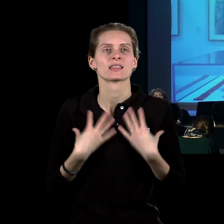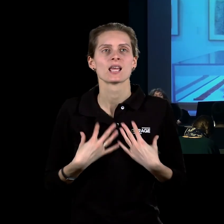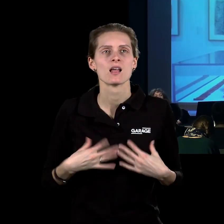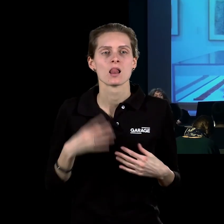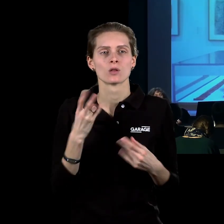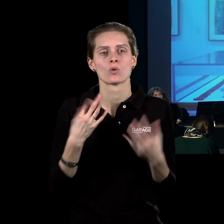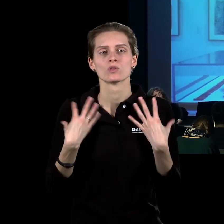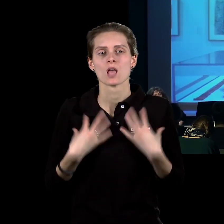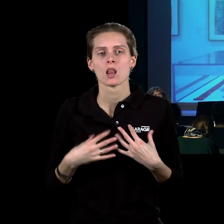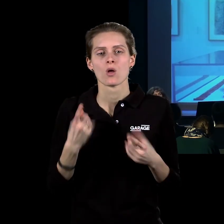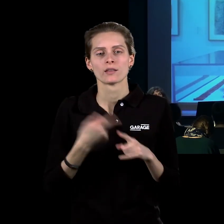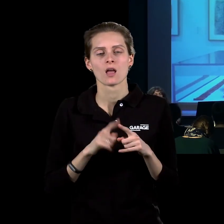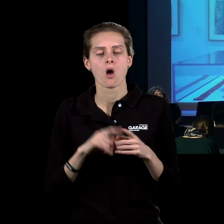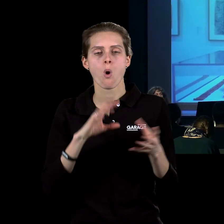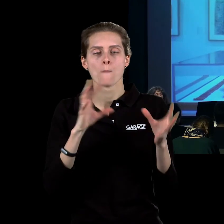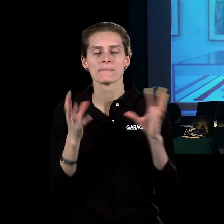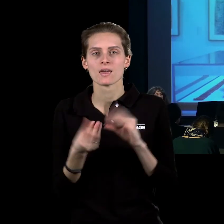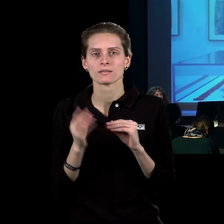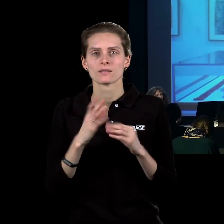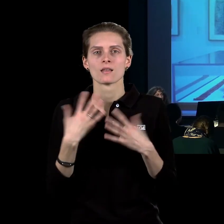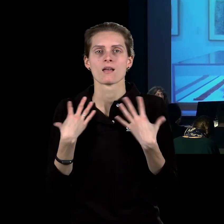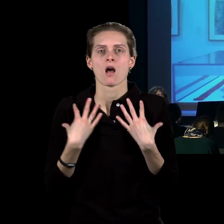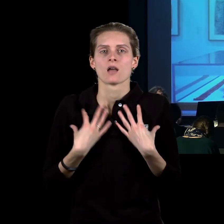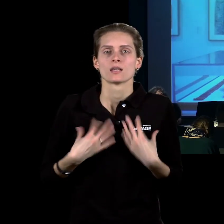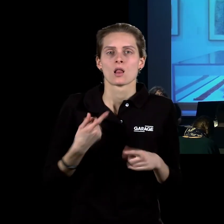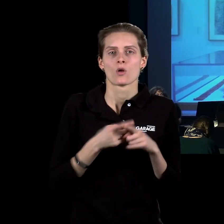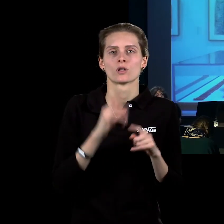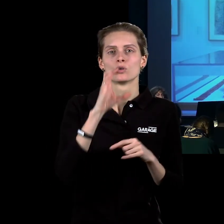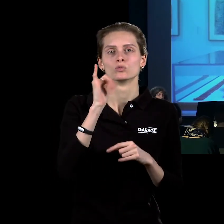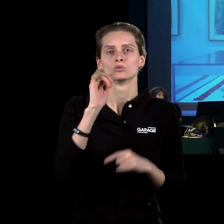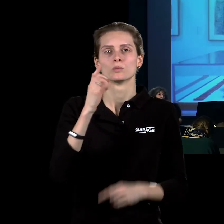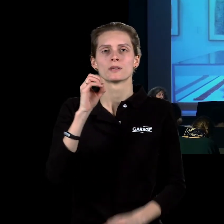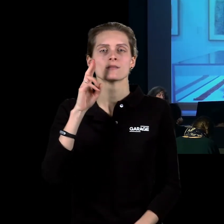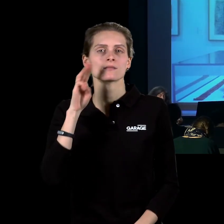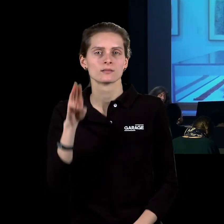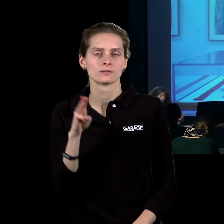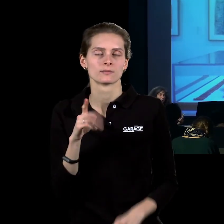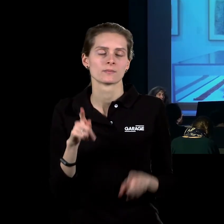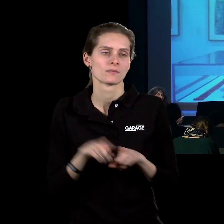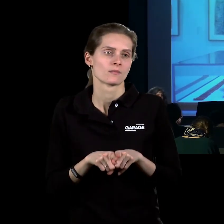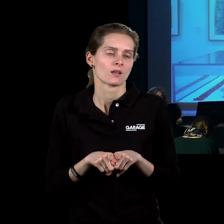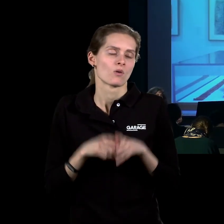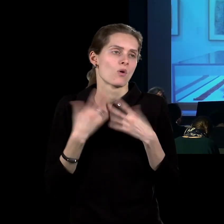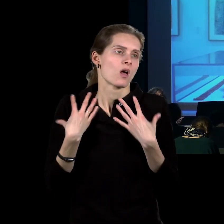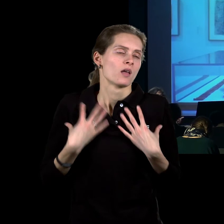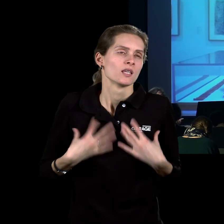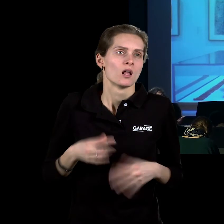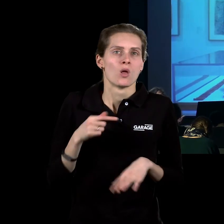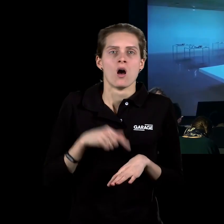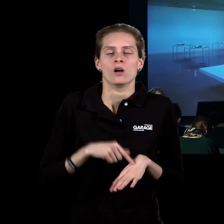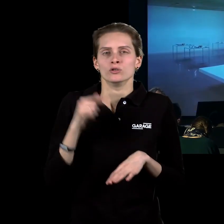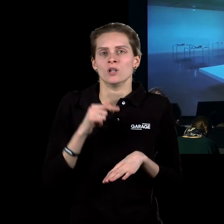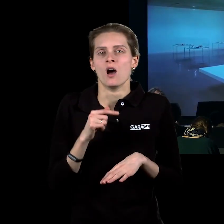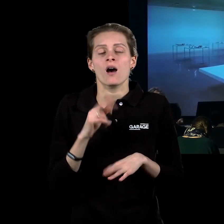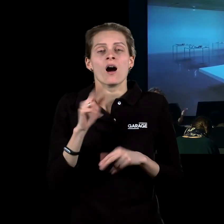быть объектом. Это не тело-объект, это тело-субъект, это тело, которое себя чувствует, как это тело себя ощущает, а не